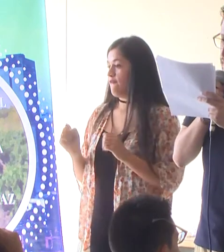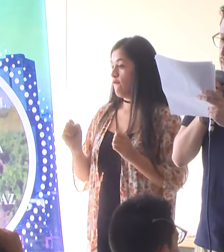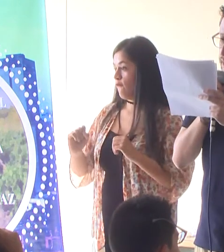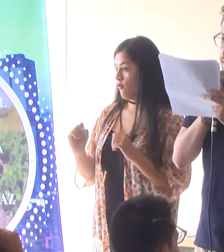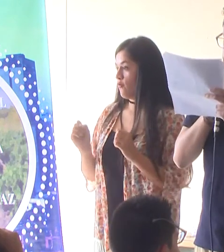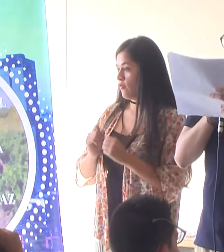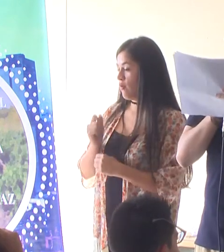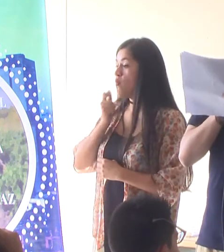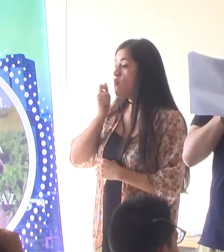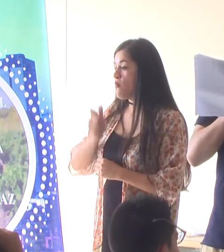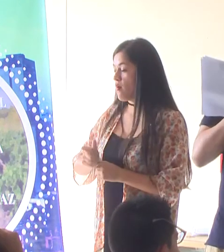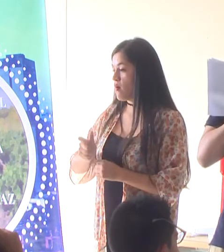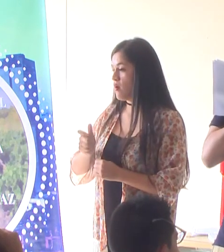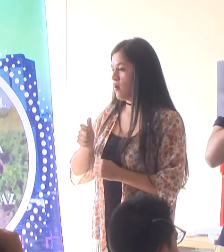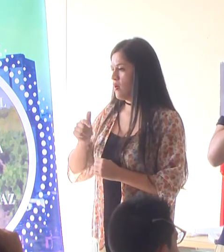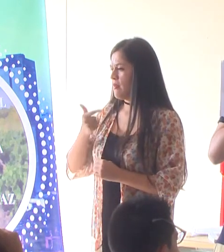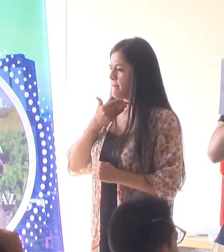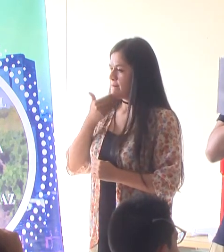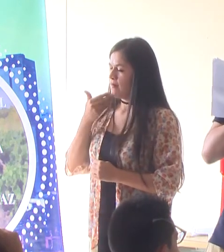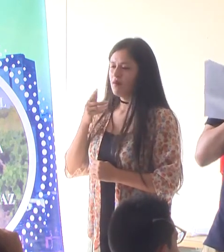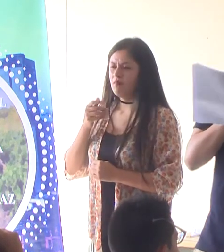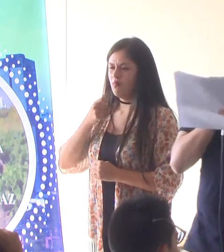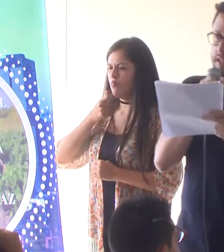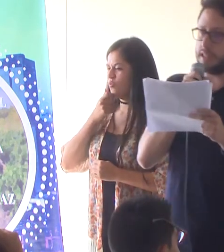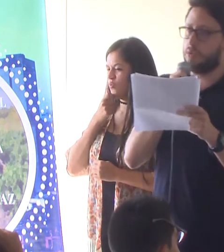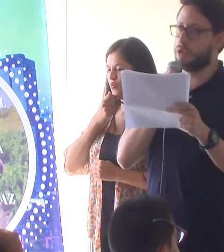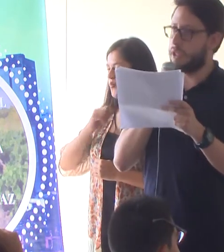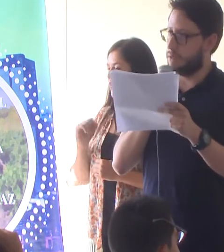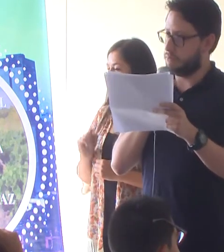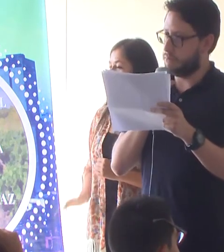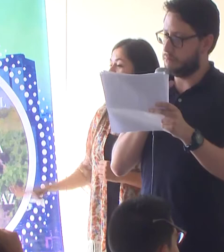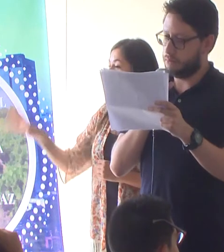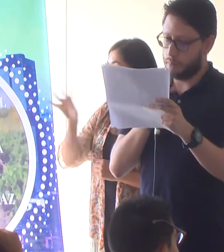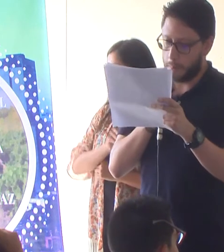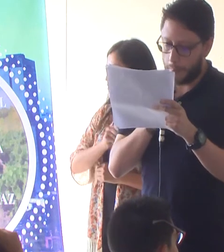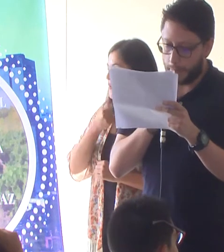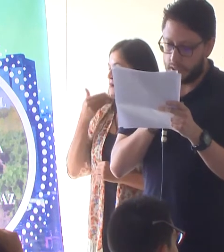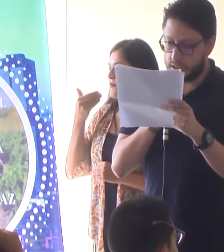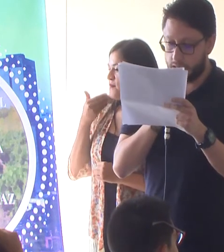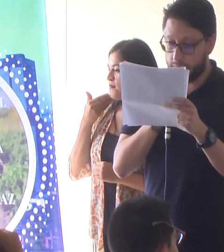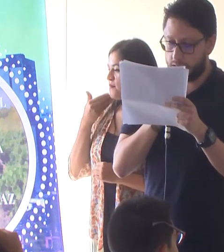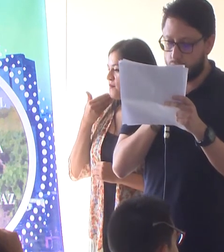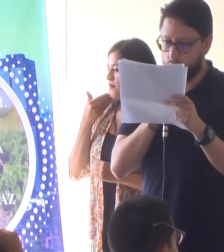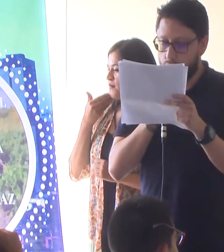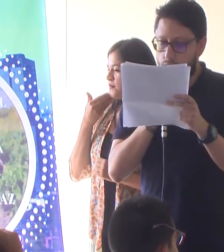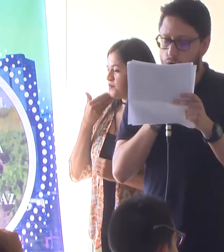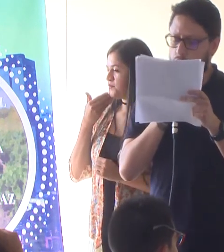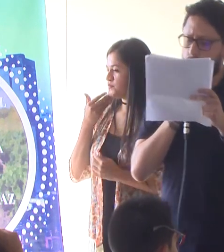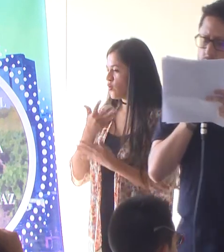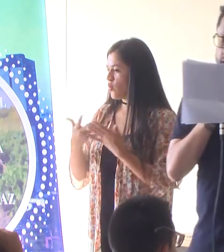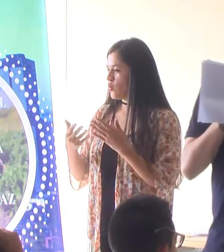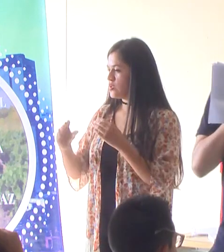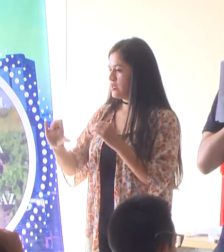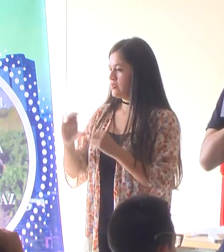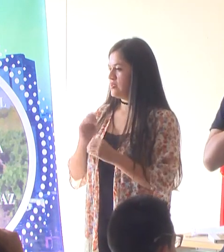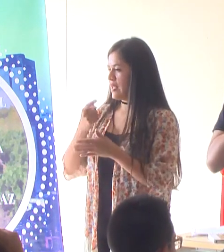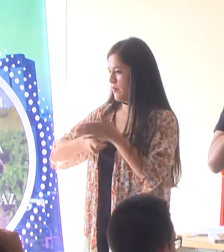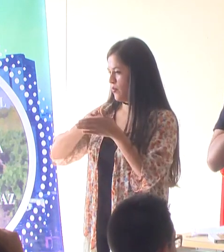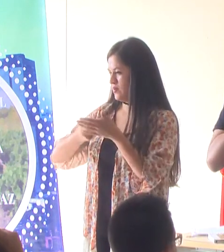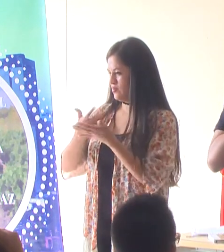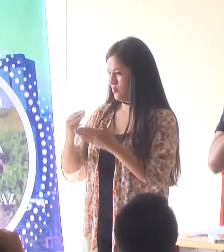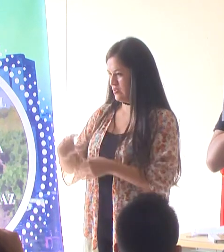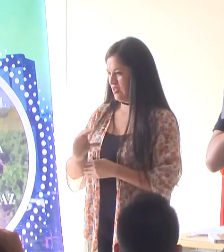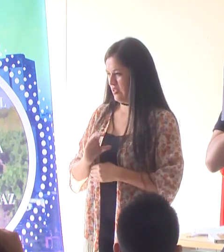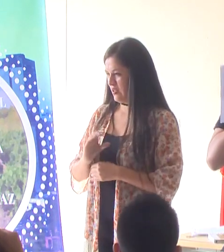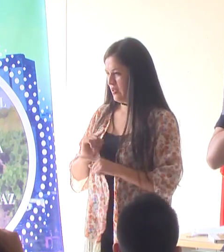le resulta más provechoso vincularse con territorios que tributen sin embargo no le conviene cortar la relación